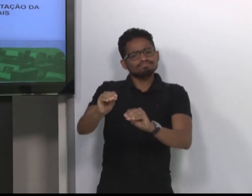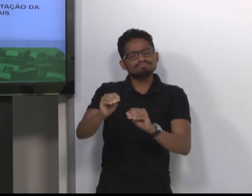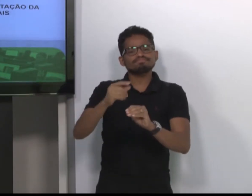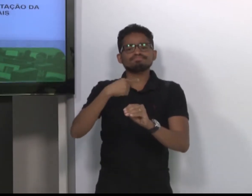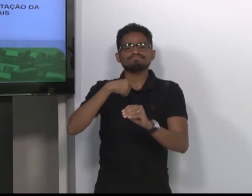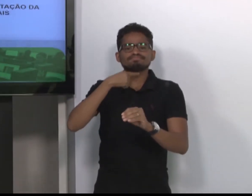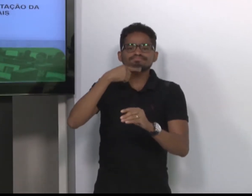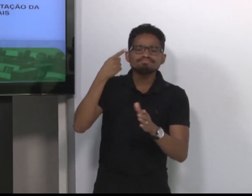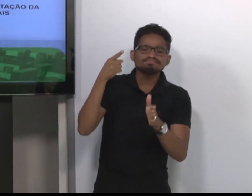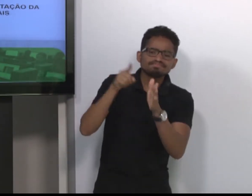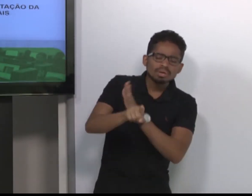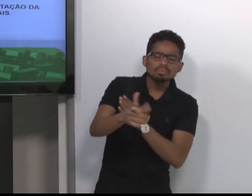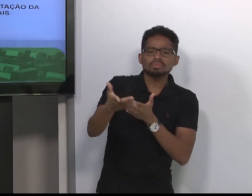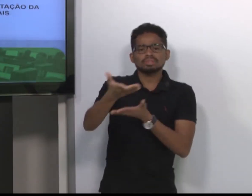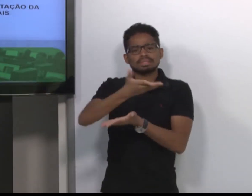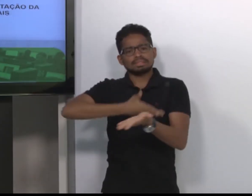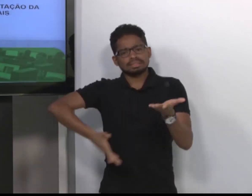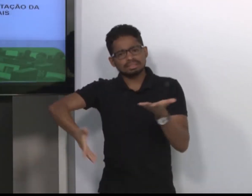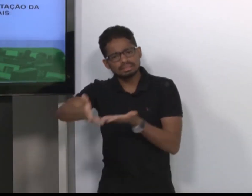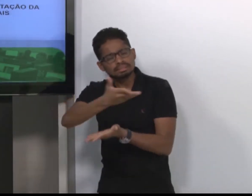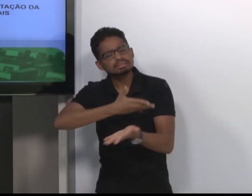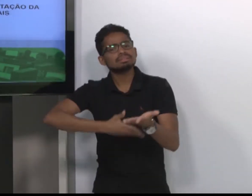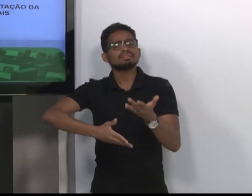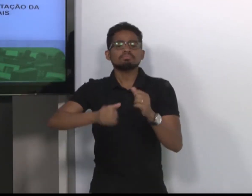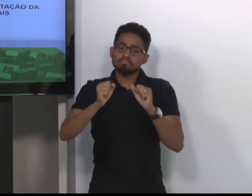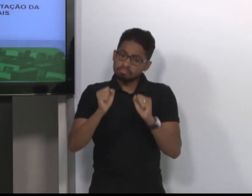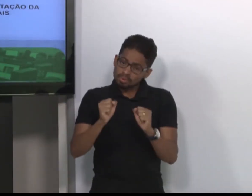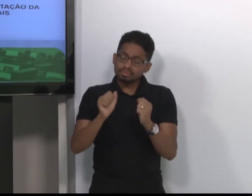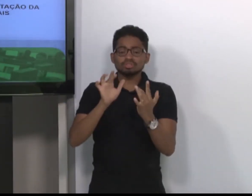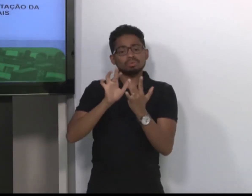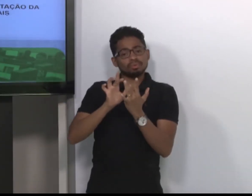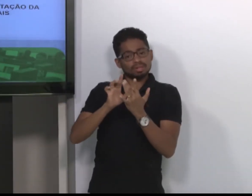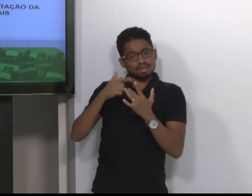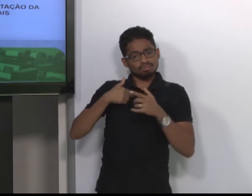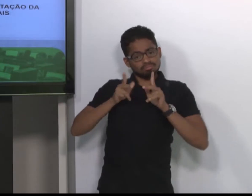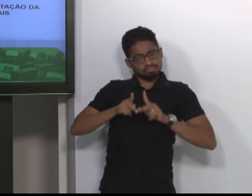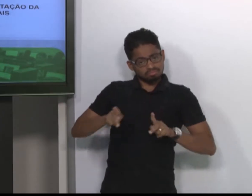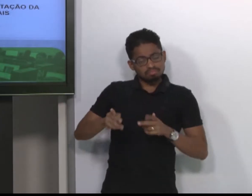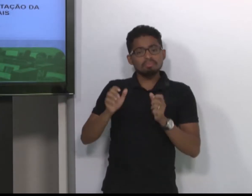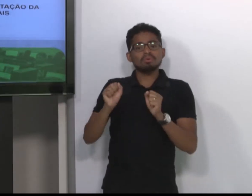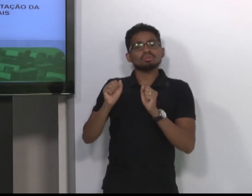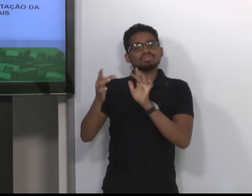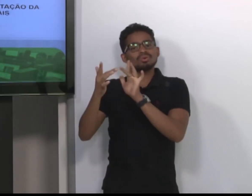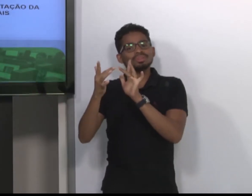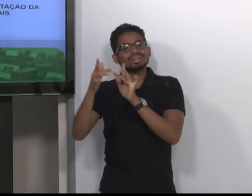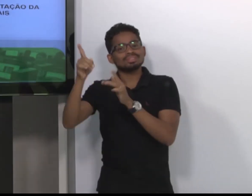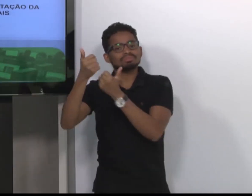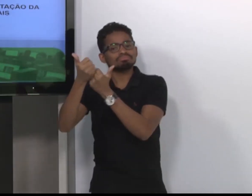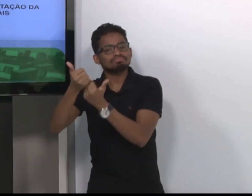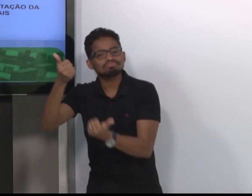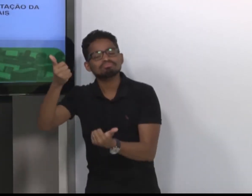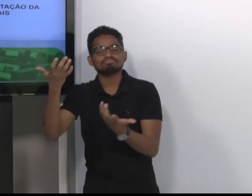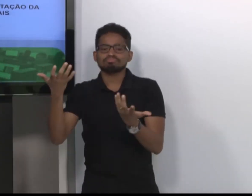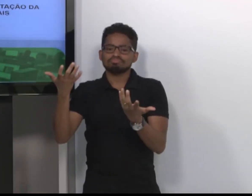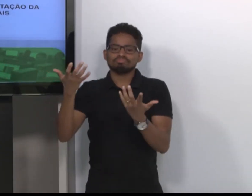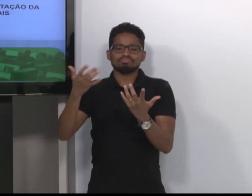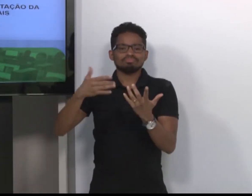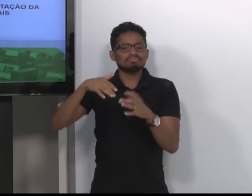perguntem, interajam, entrem em contato com o professor, com o tutor. Isso é muito importante.